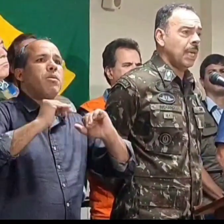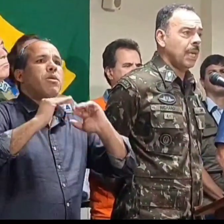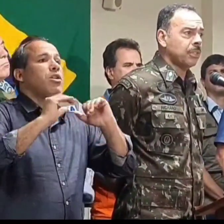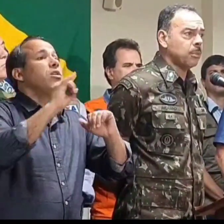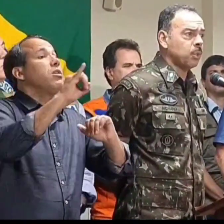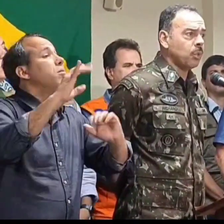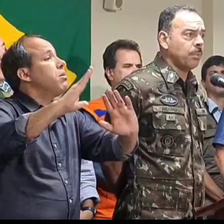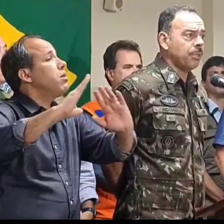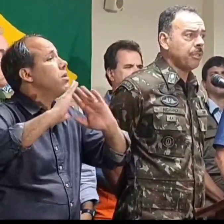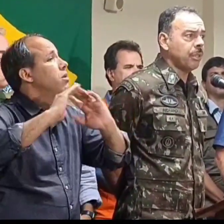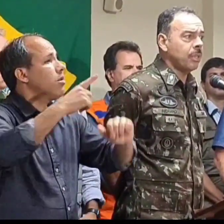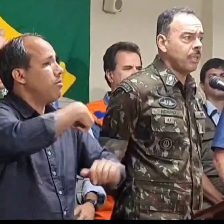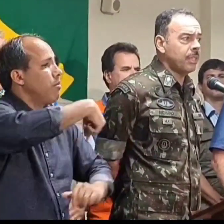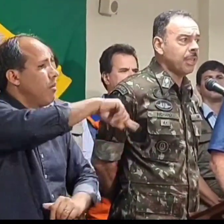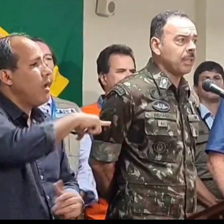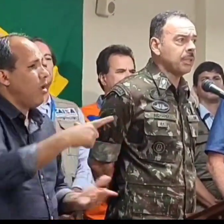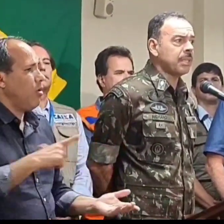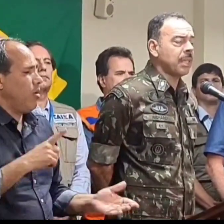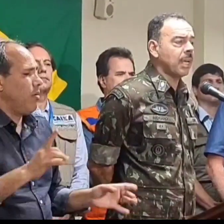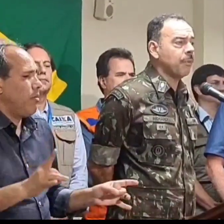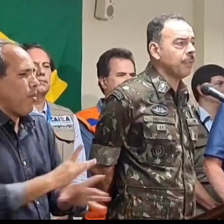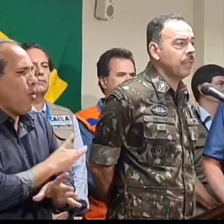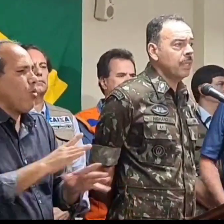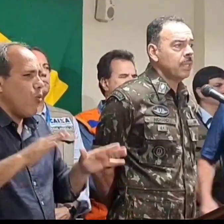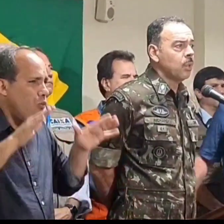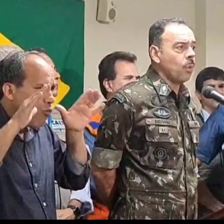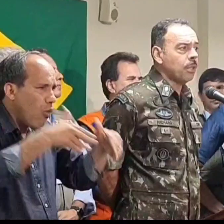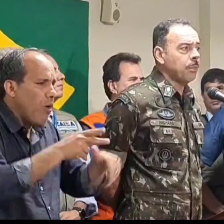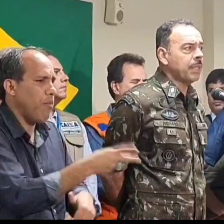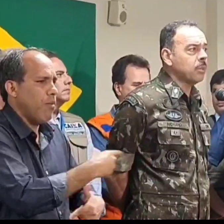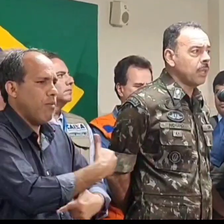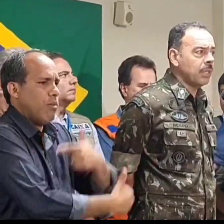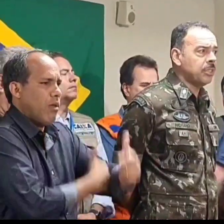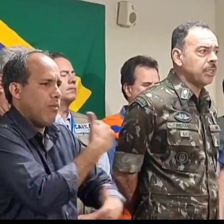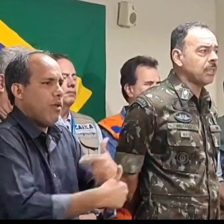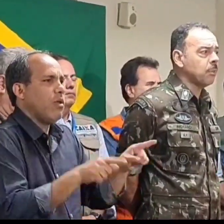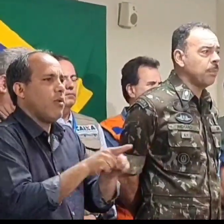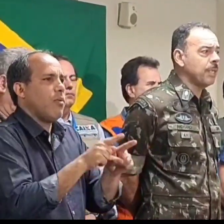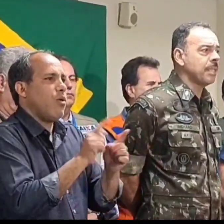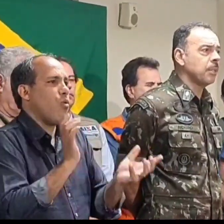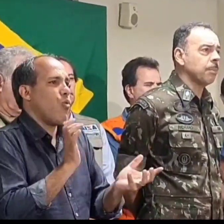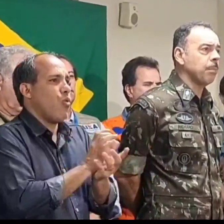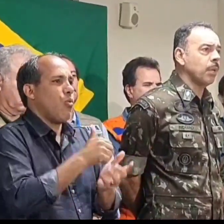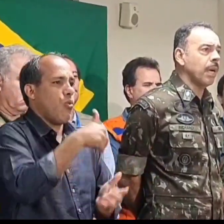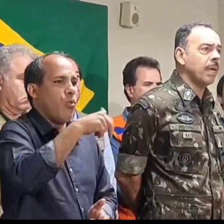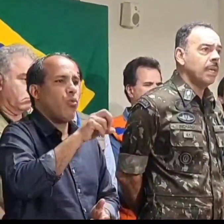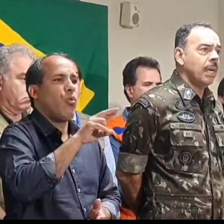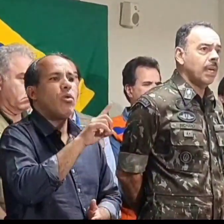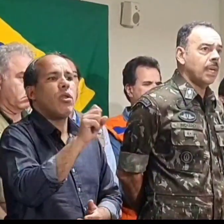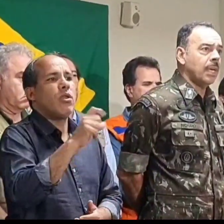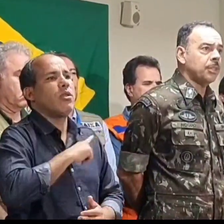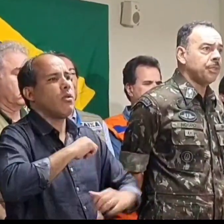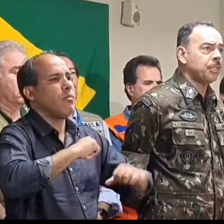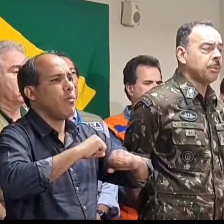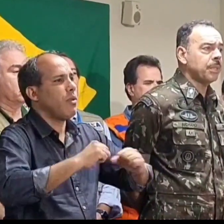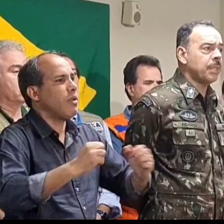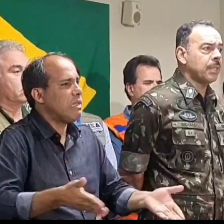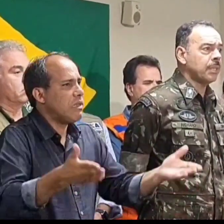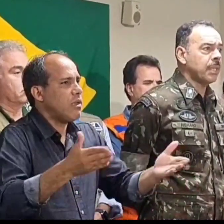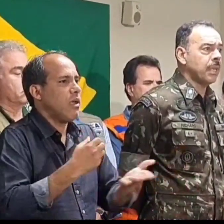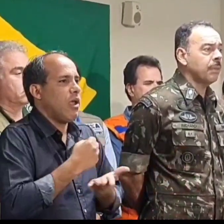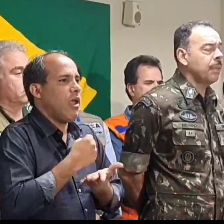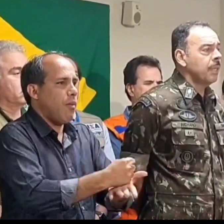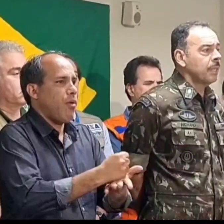Então, estamos totalmente dedicados a essa tarefa e o Comando Militar do Nordeste já está mobilizado para apoiar as